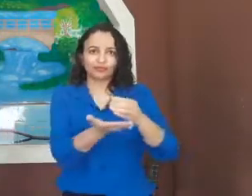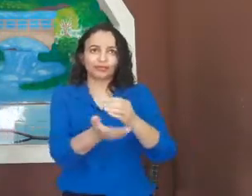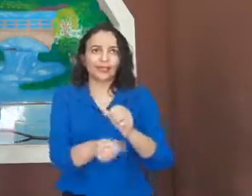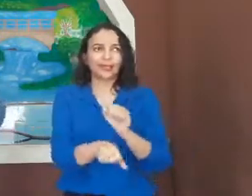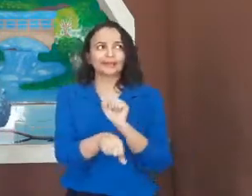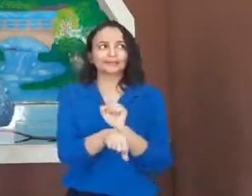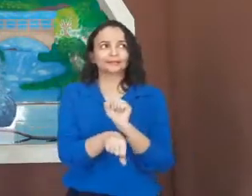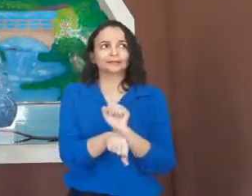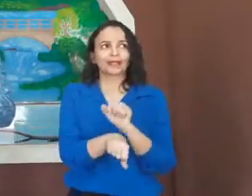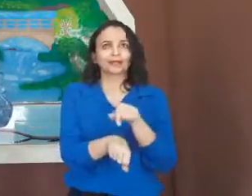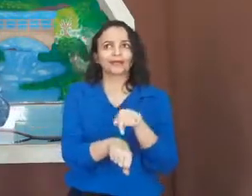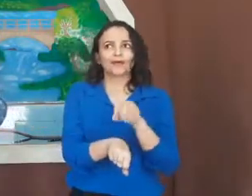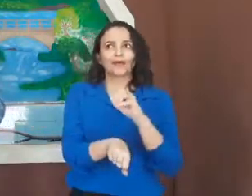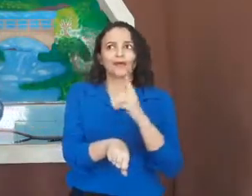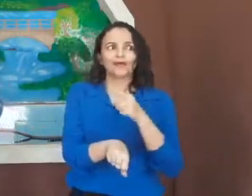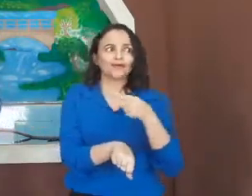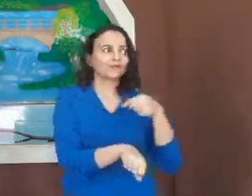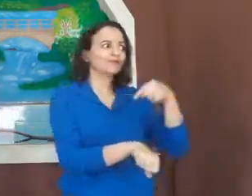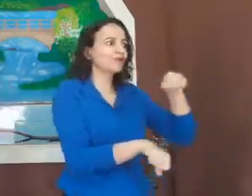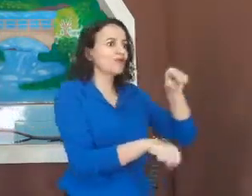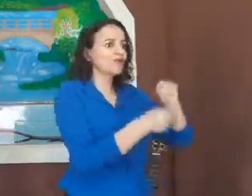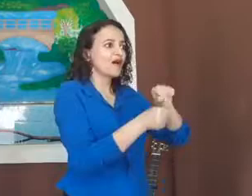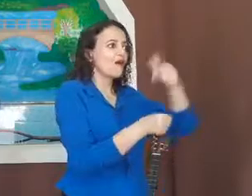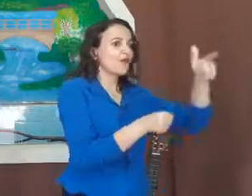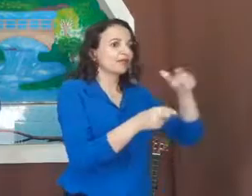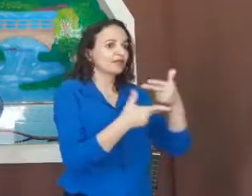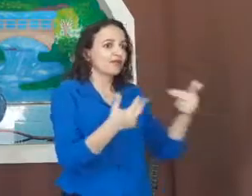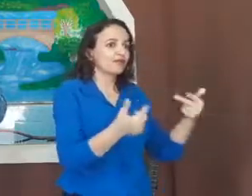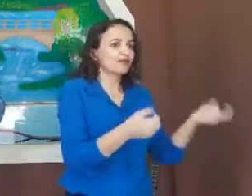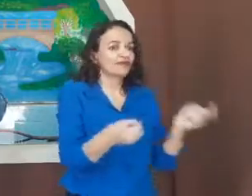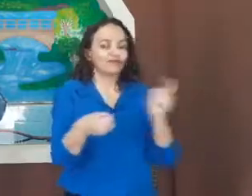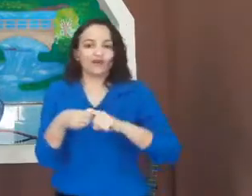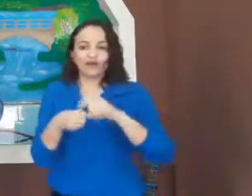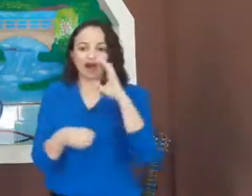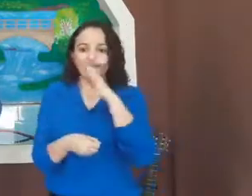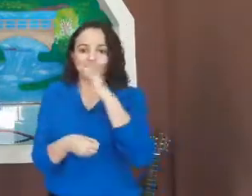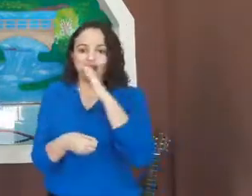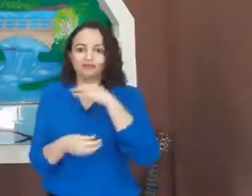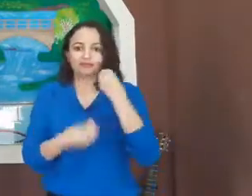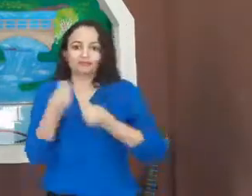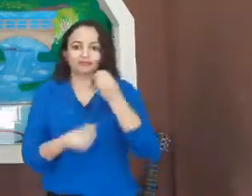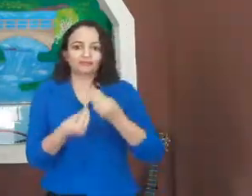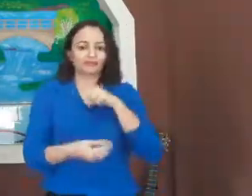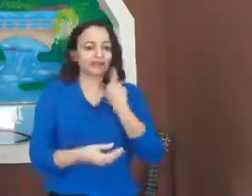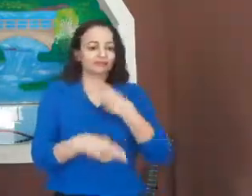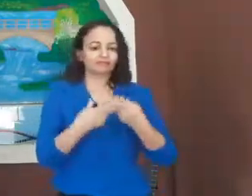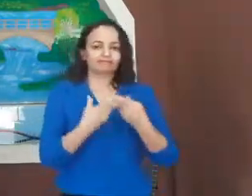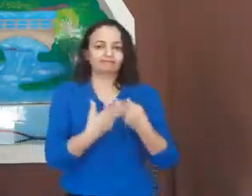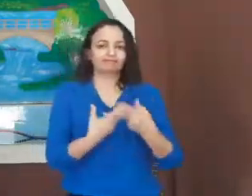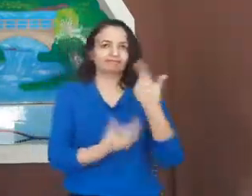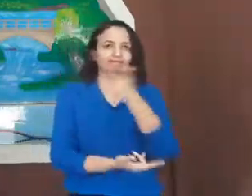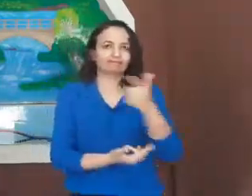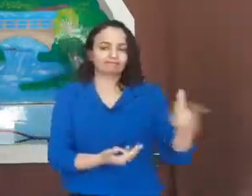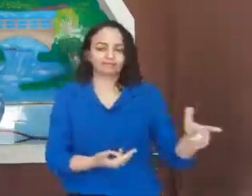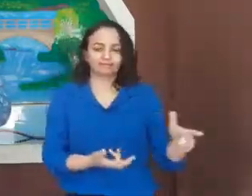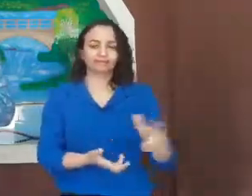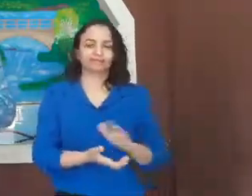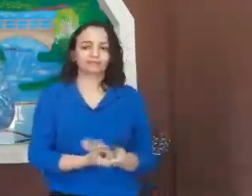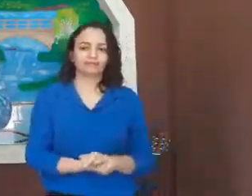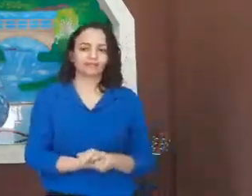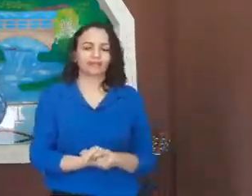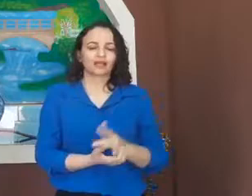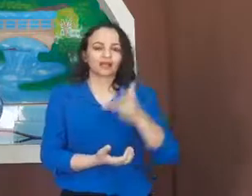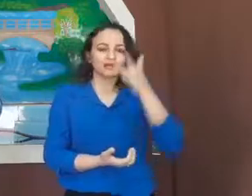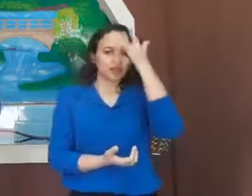fazer alguma coisa e voltar? Então isso tem gerado uma vida sem paciência, não é?